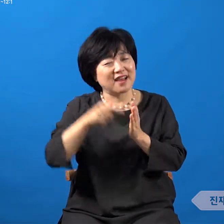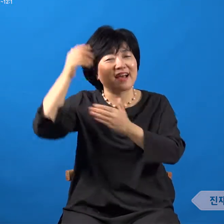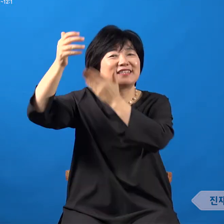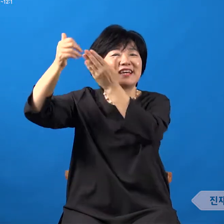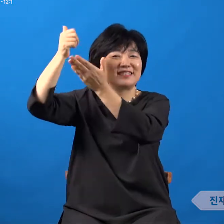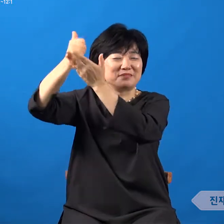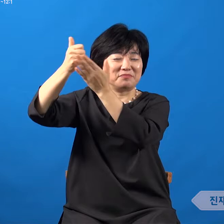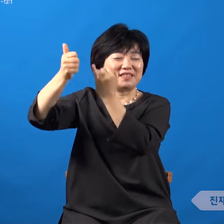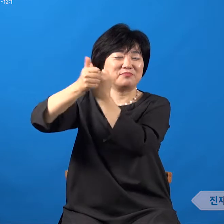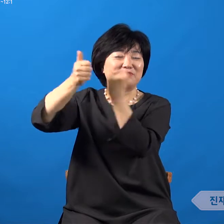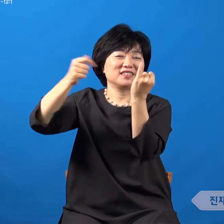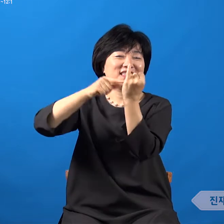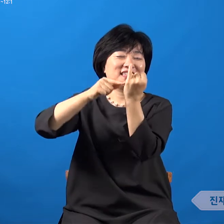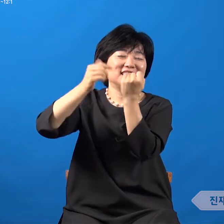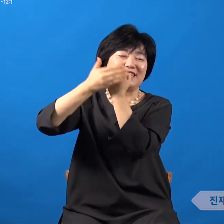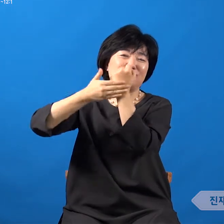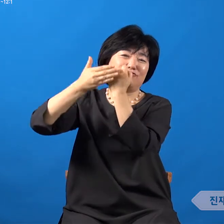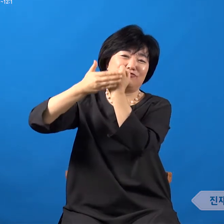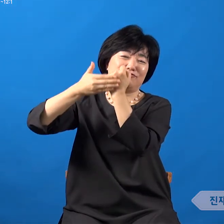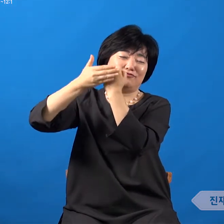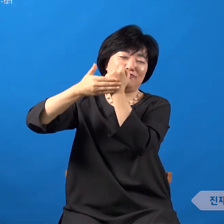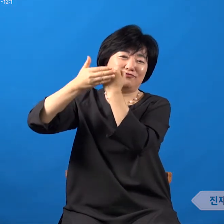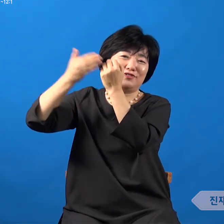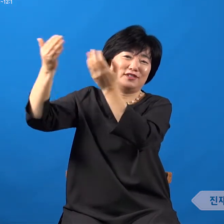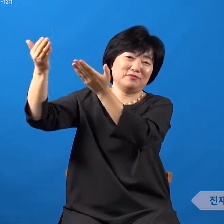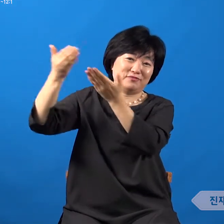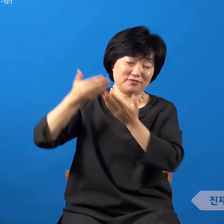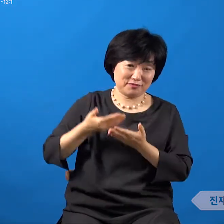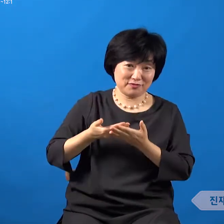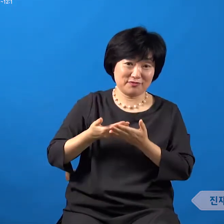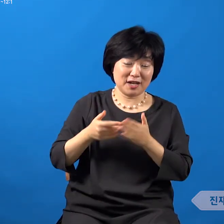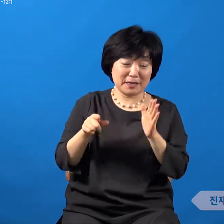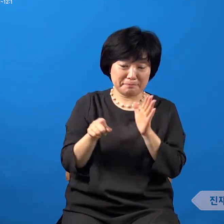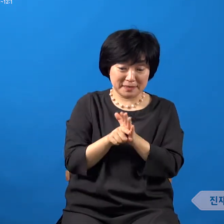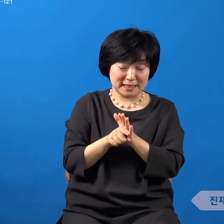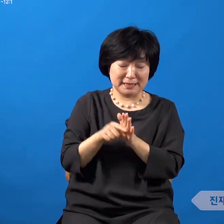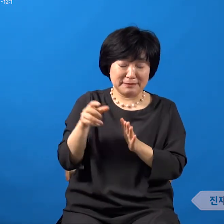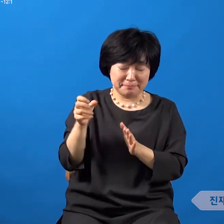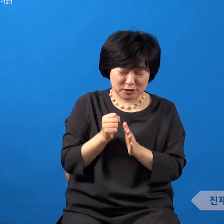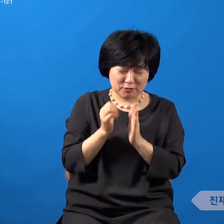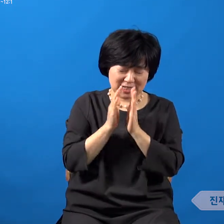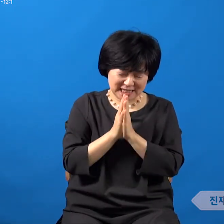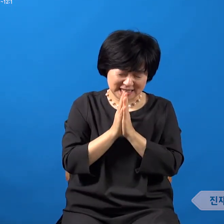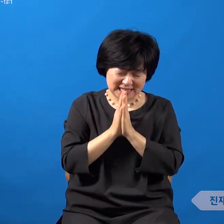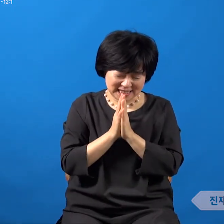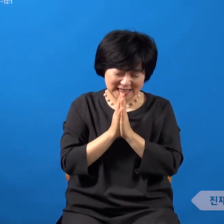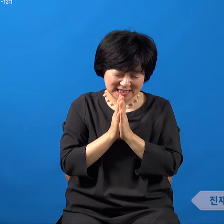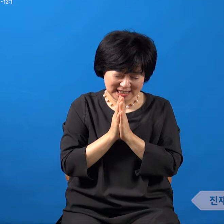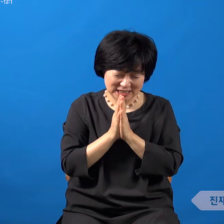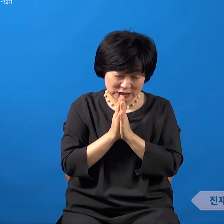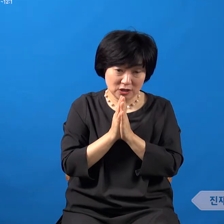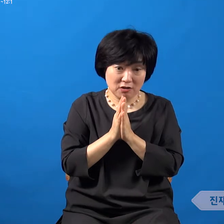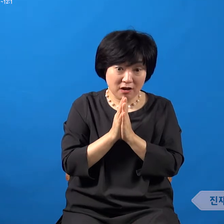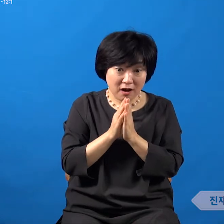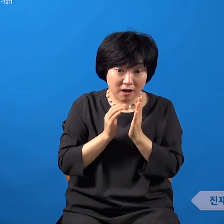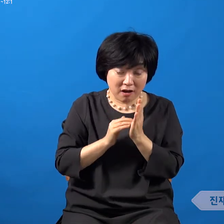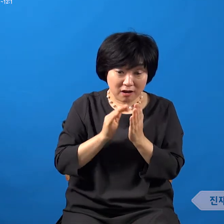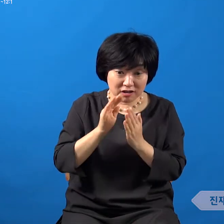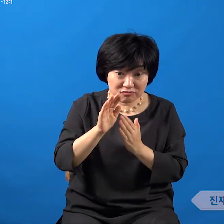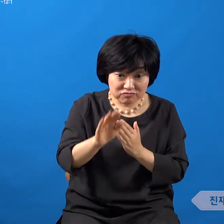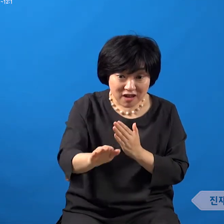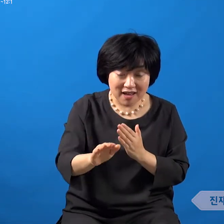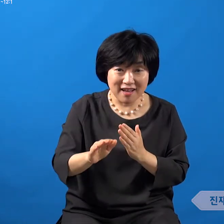베푸시고 그렇게 기도하고 믿음을 구하며 주님 앞에 나갔던 그 가정에 변화가 있기